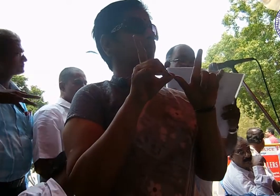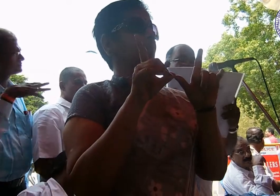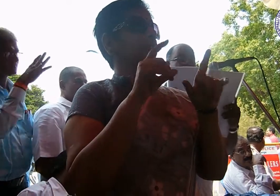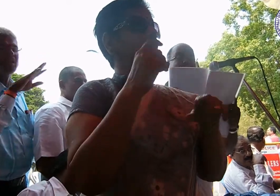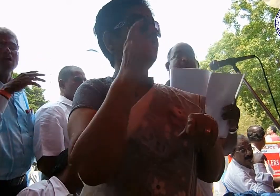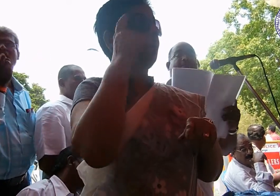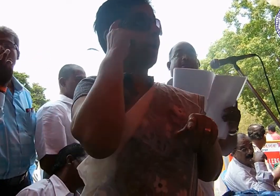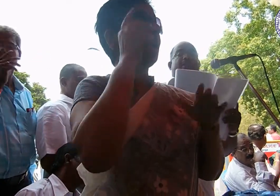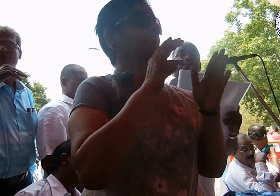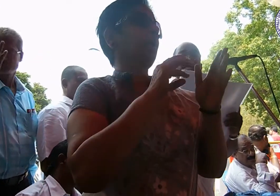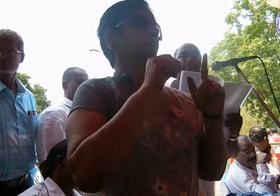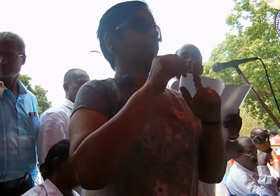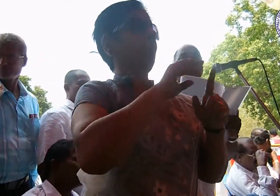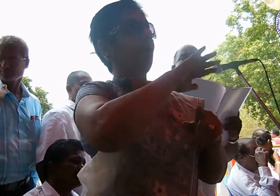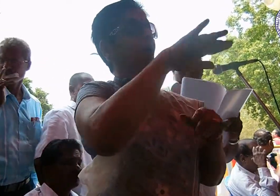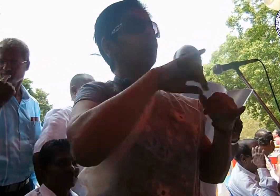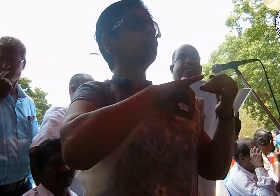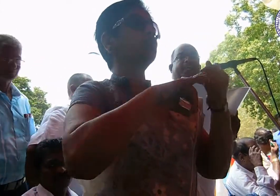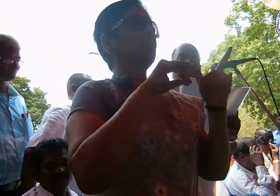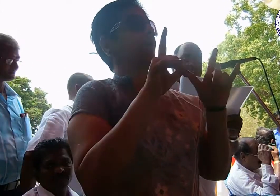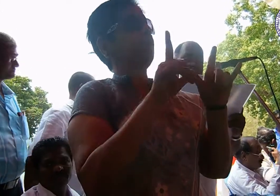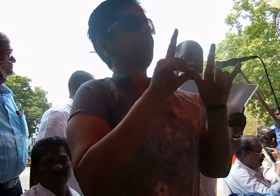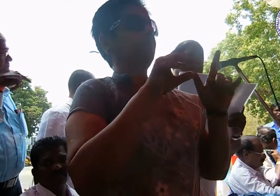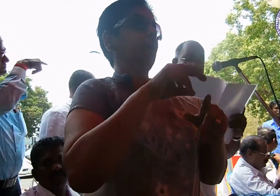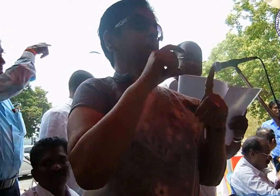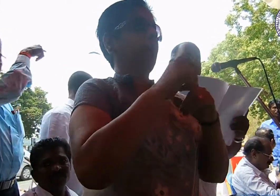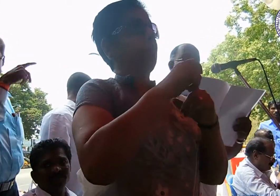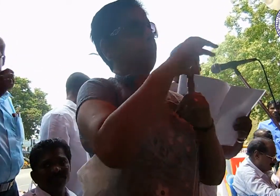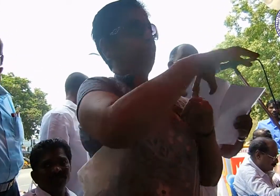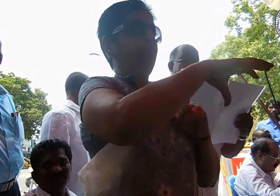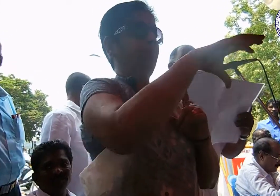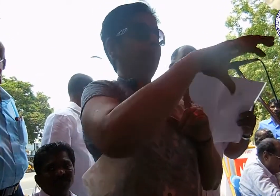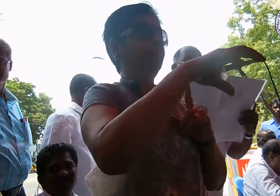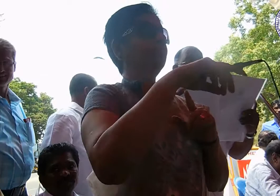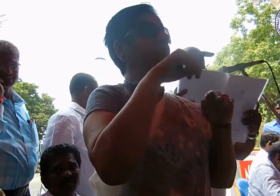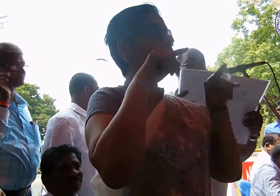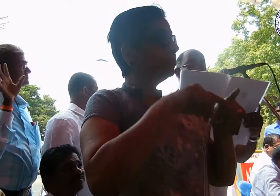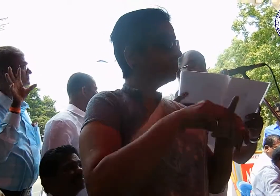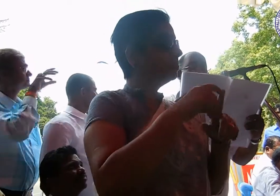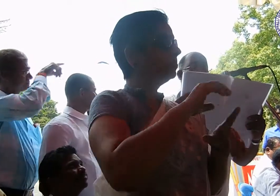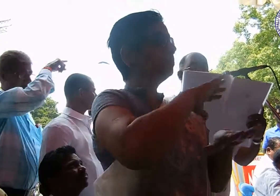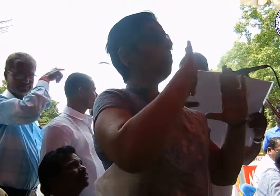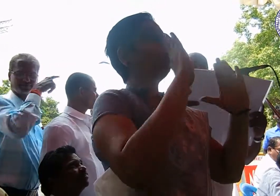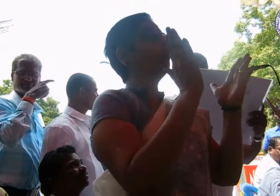என்எம்பி டிபார்ட்மெண்ட் சமூக நலத்துறை துறை இந்த துறைகள்ல மொத்தம்